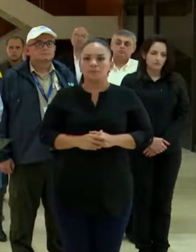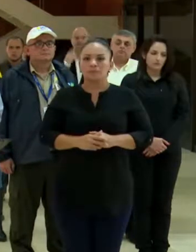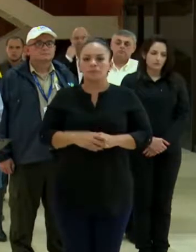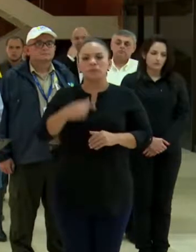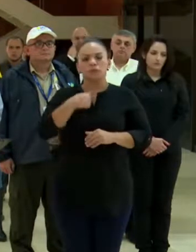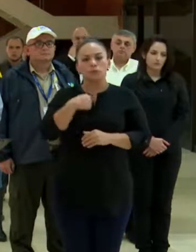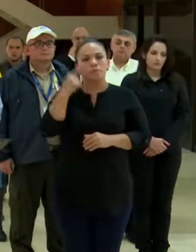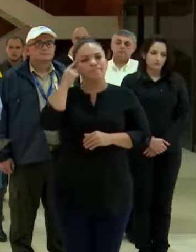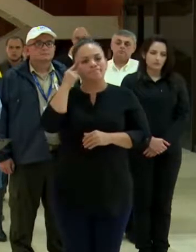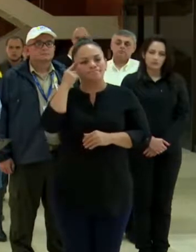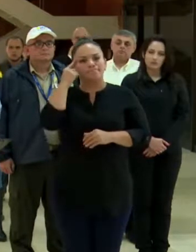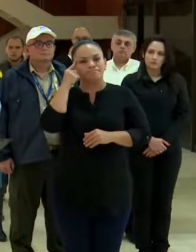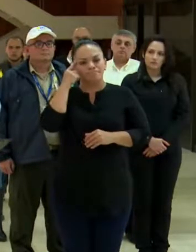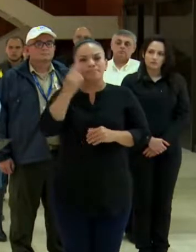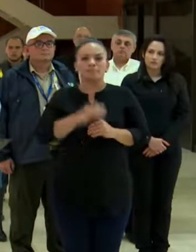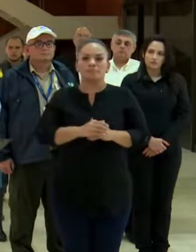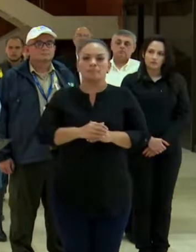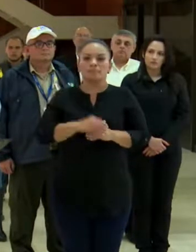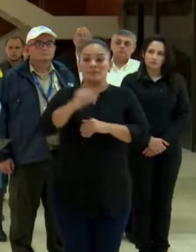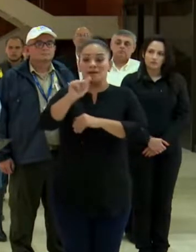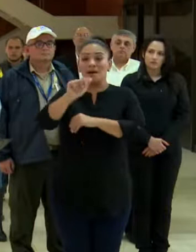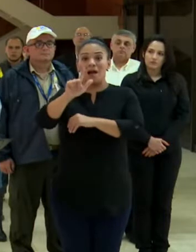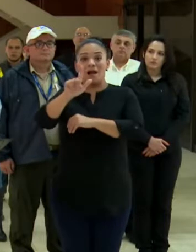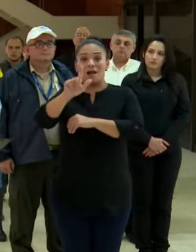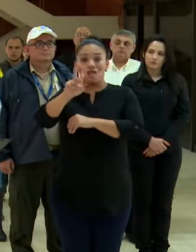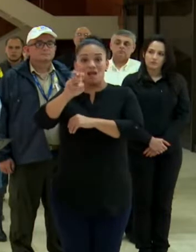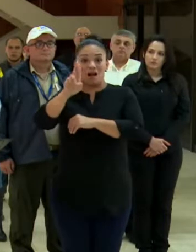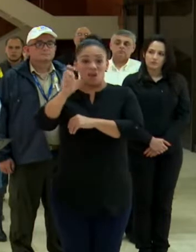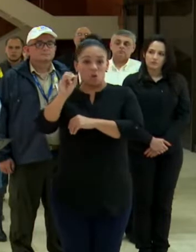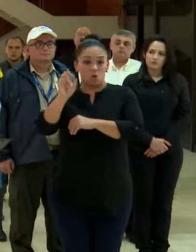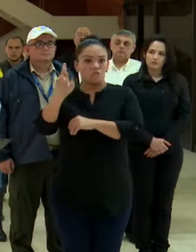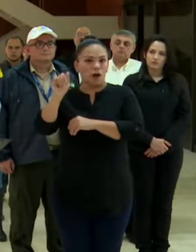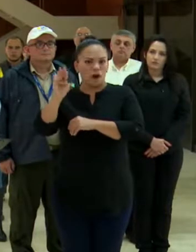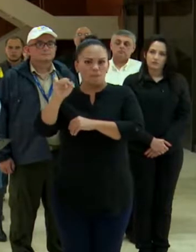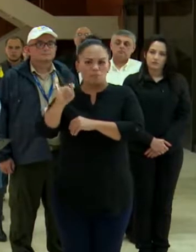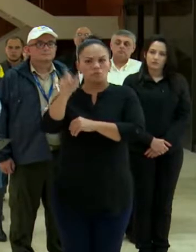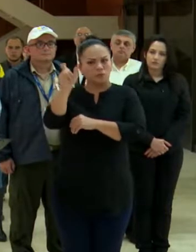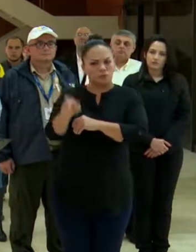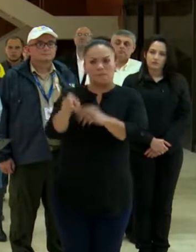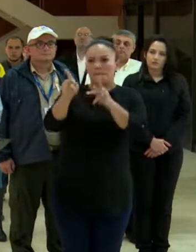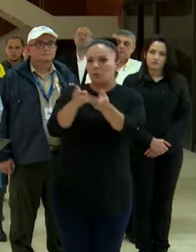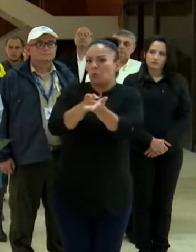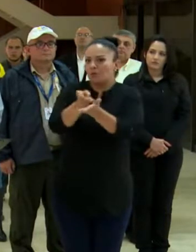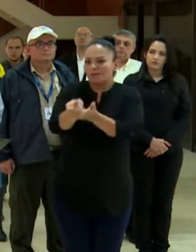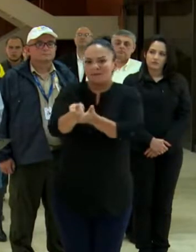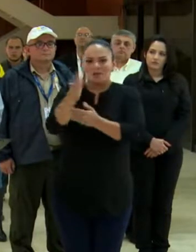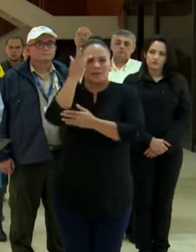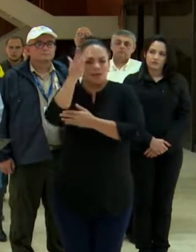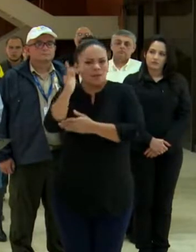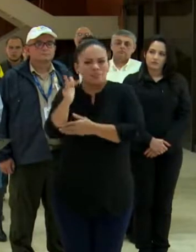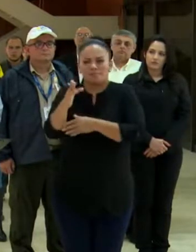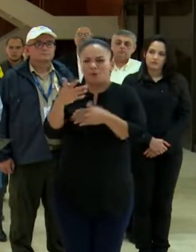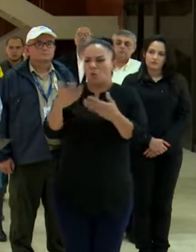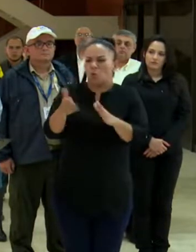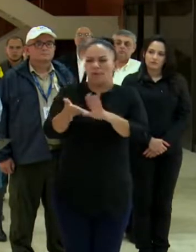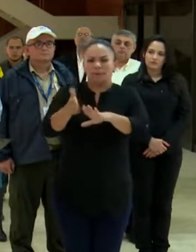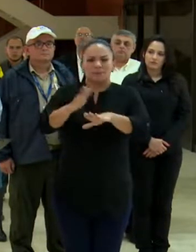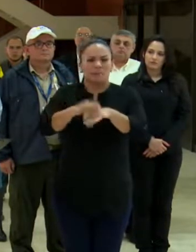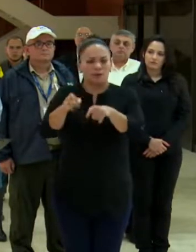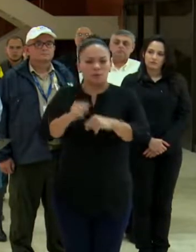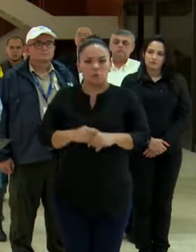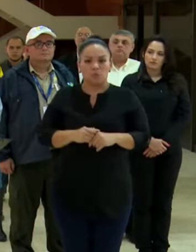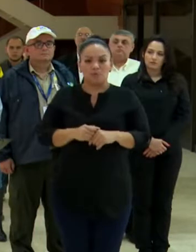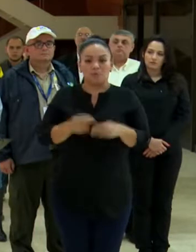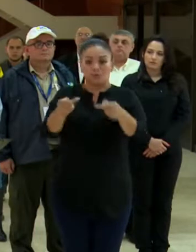medité muchísimo. Don Álvaro es una persona honesta, muy preparada, muy inteligente, y por lo tanto removerlo